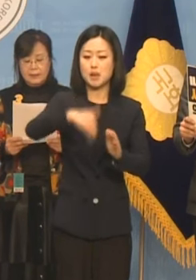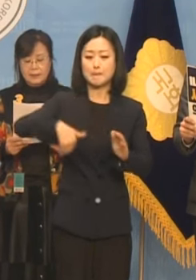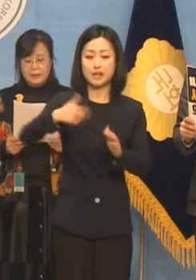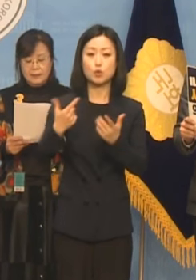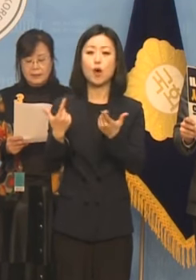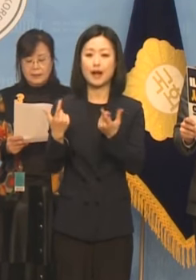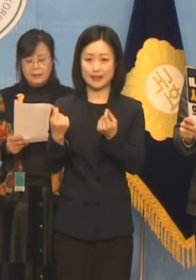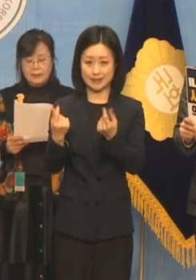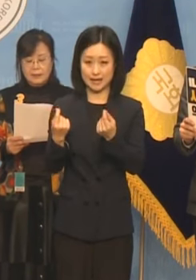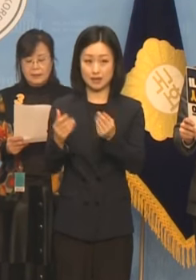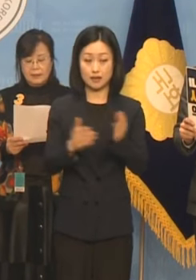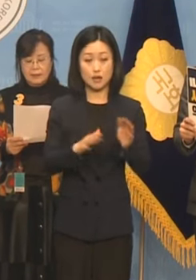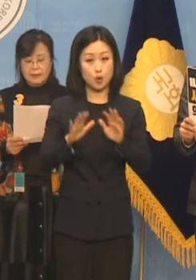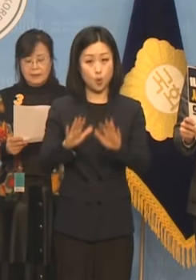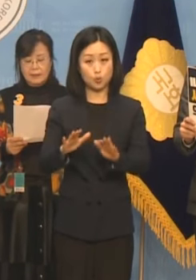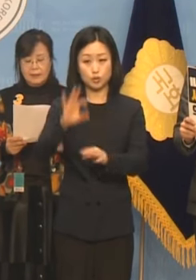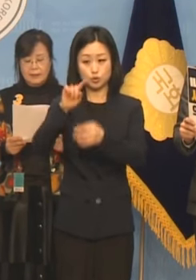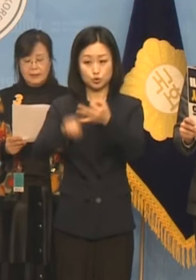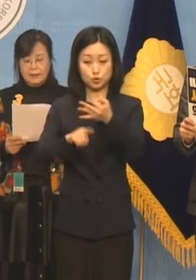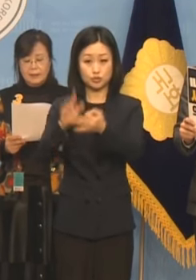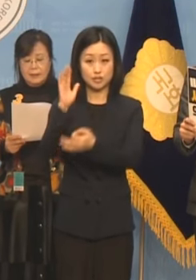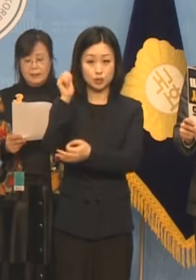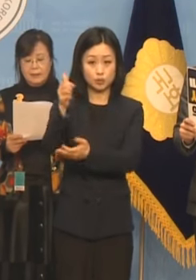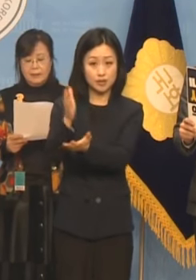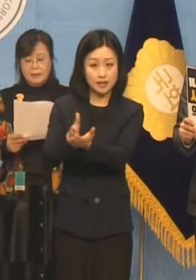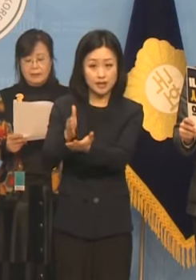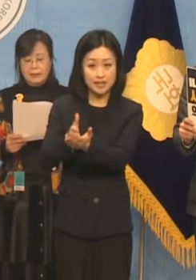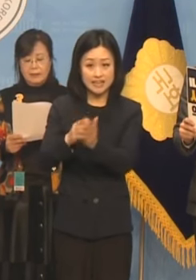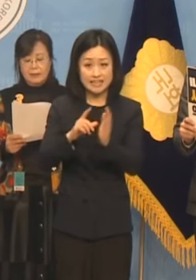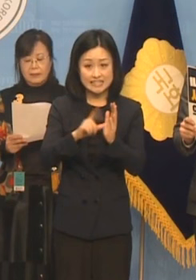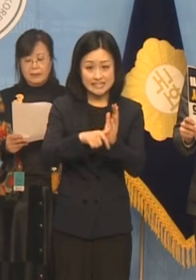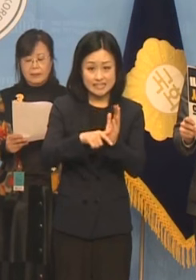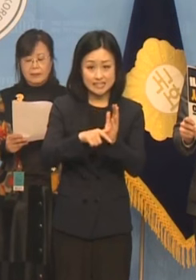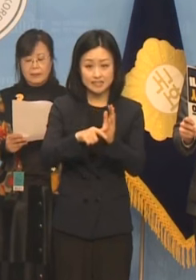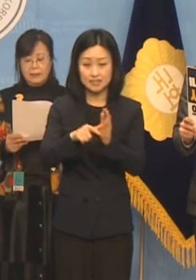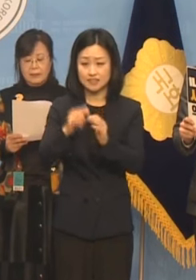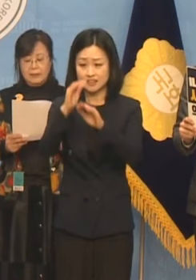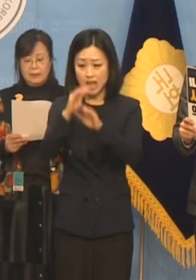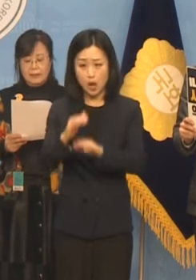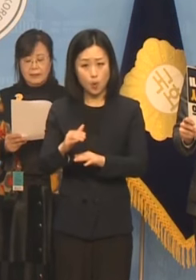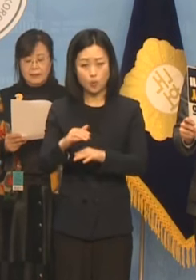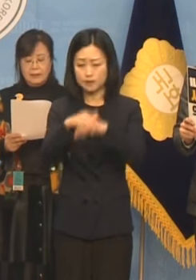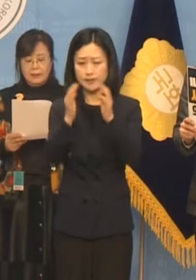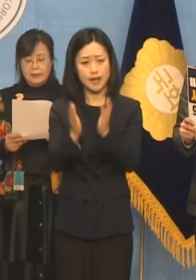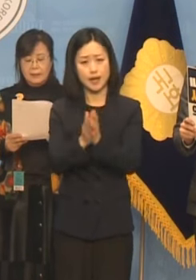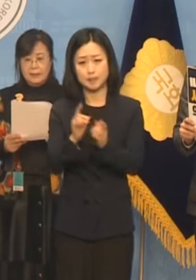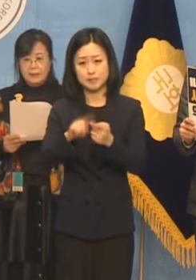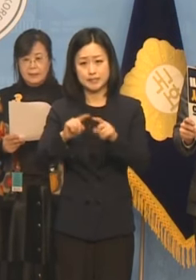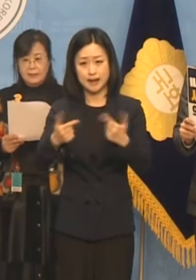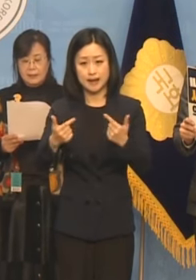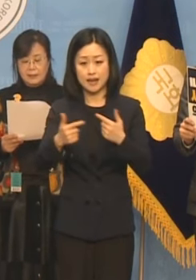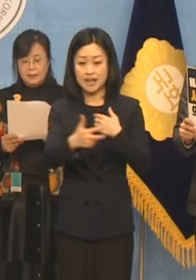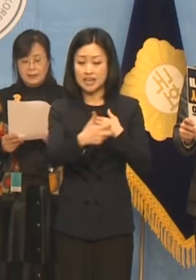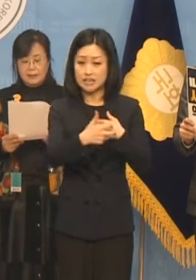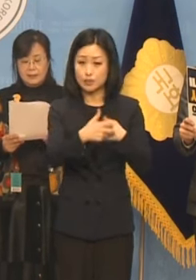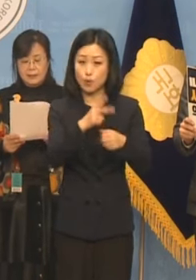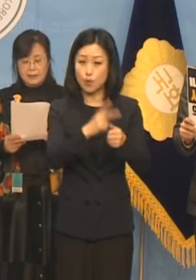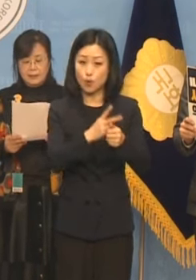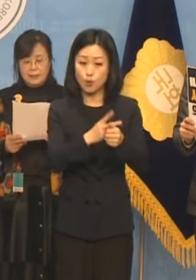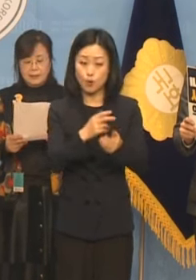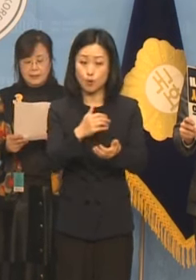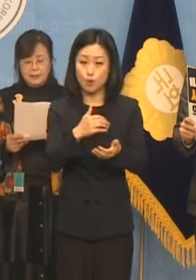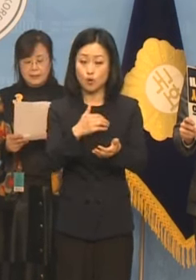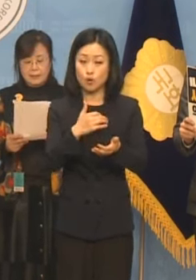윤석열 대통령의 오늘 담화는 시기나 내용에서도 부적절할 뿐 아니라 의료 대란을 해결할